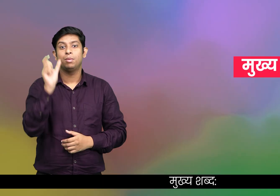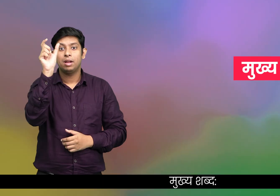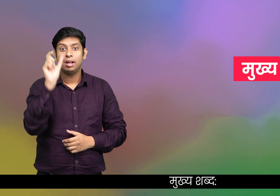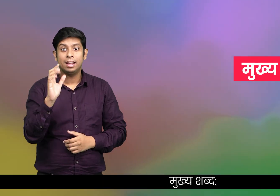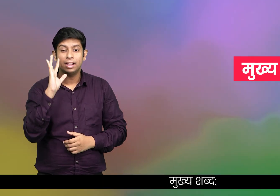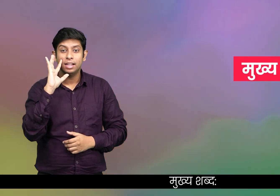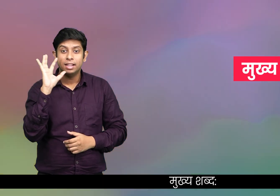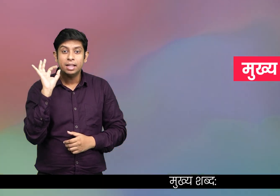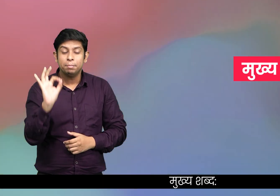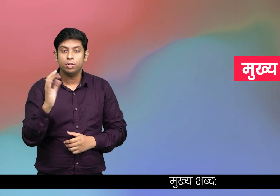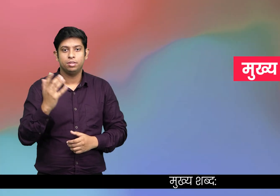मुख्य शब्द